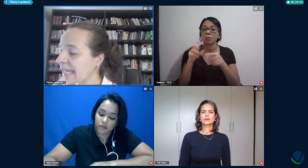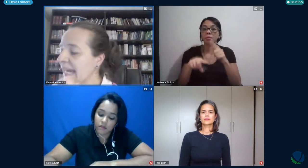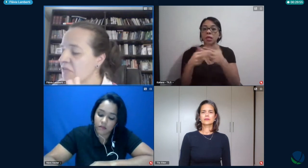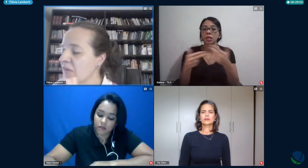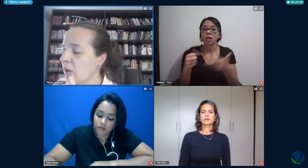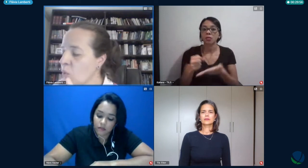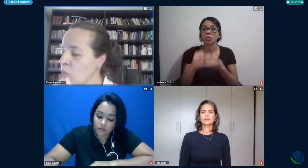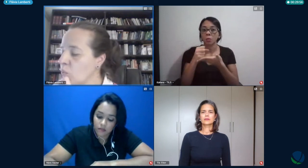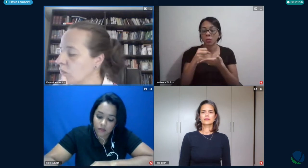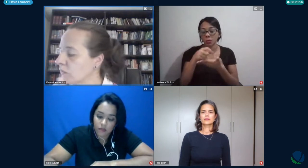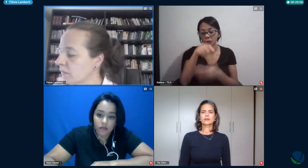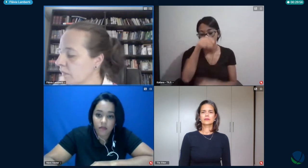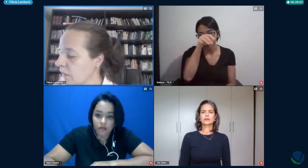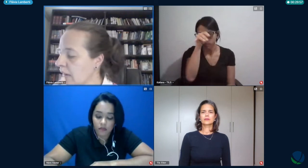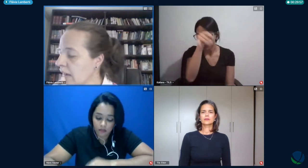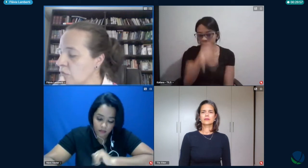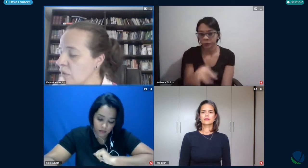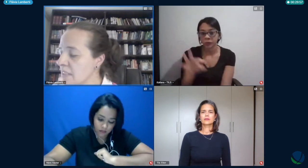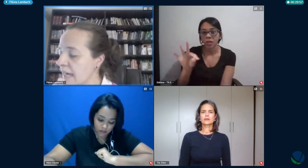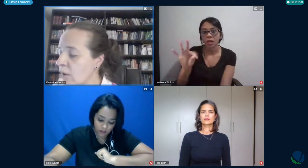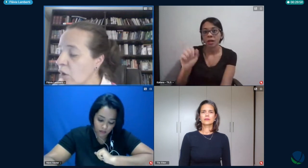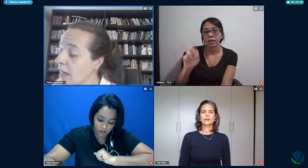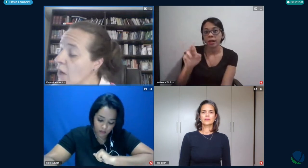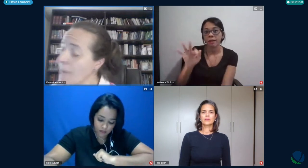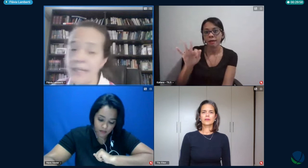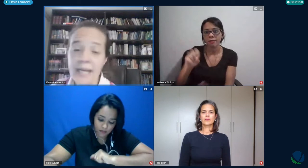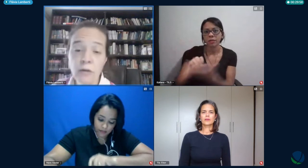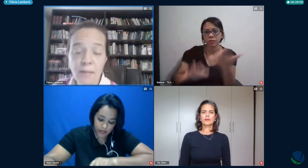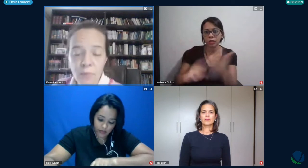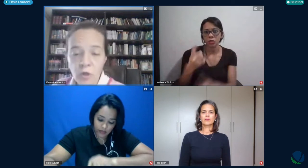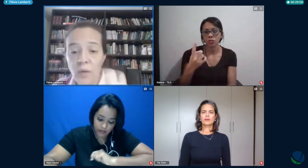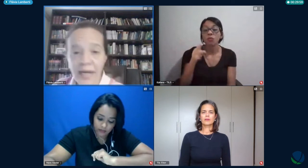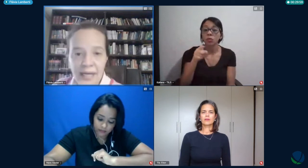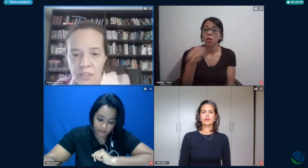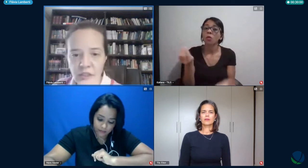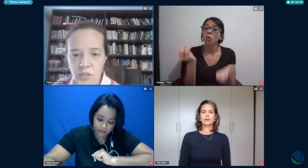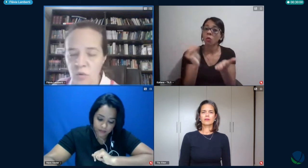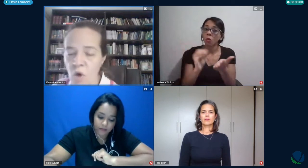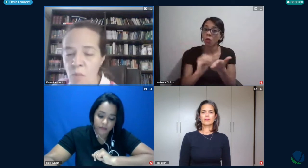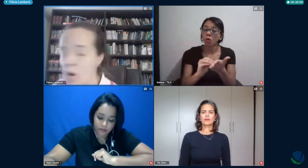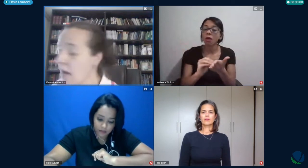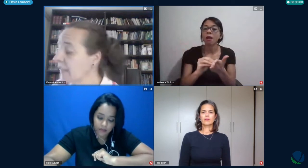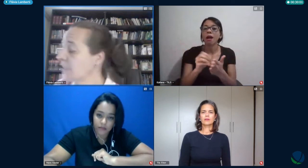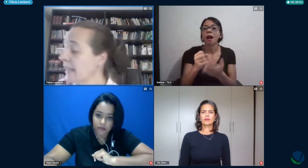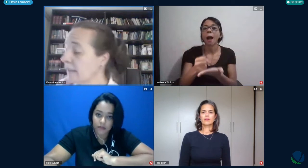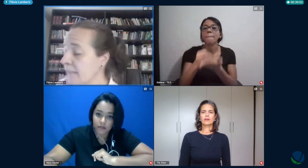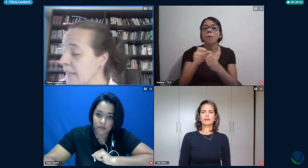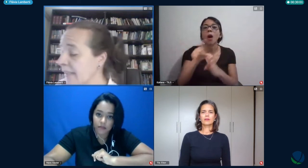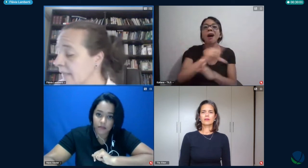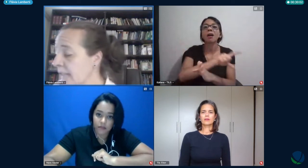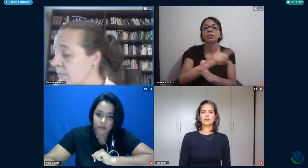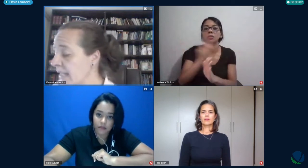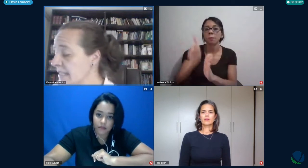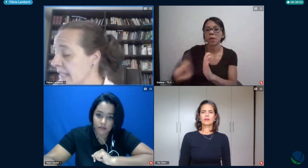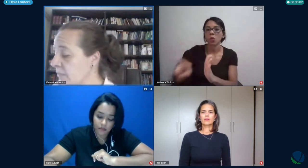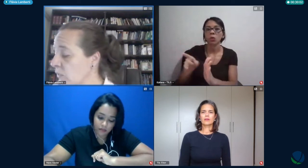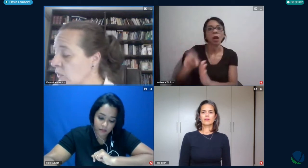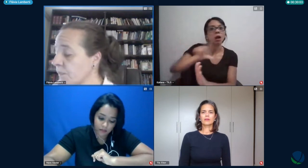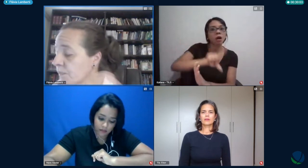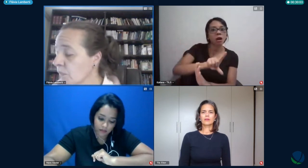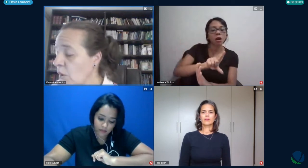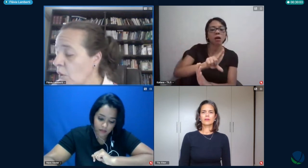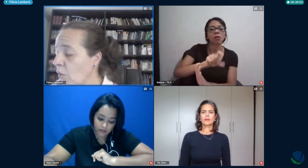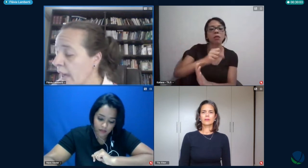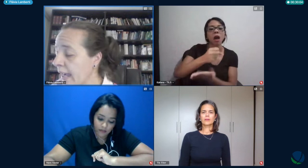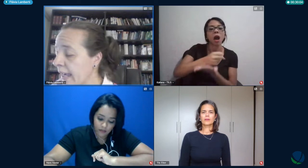Na tarefa 1, você colocar um material de apoio antes. Como, e tem por exemplo,